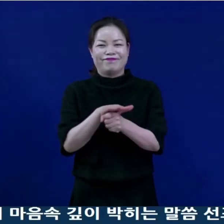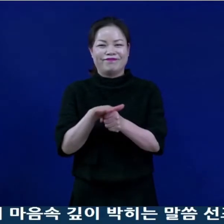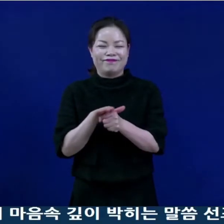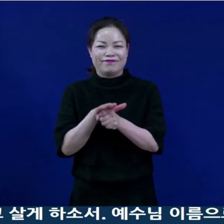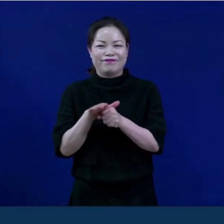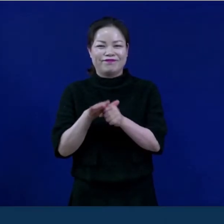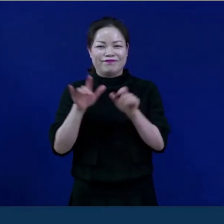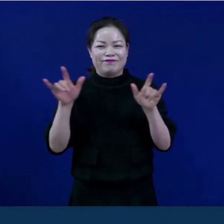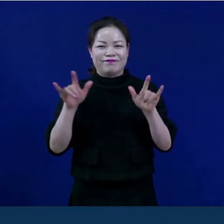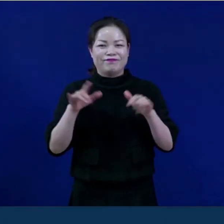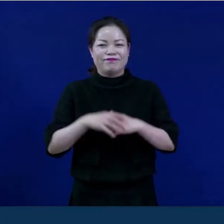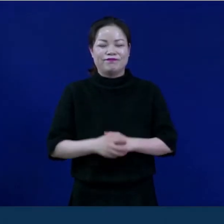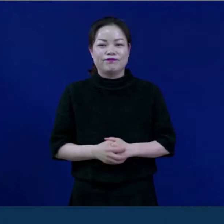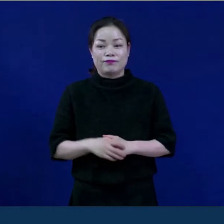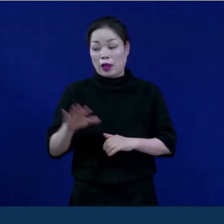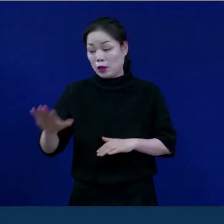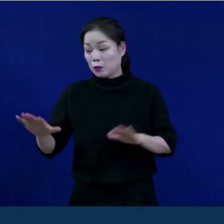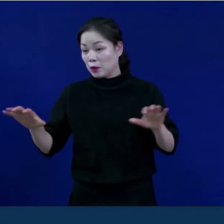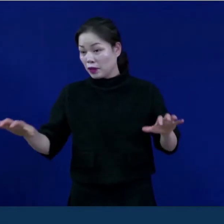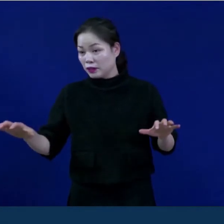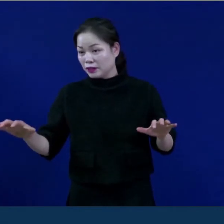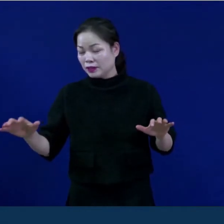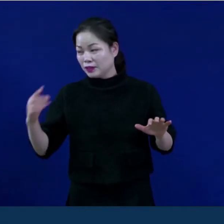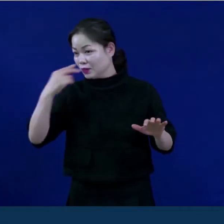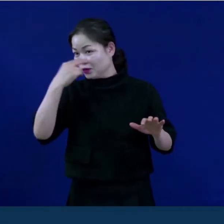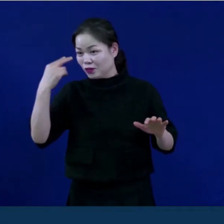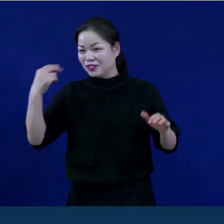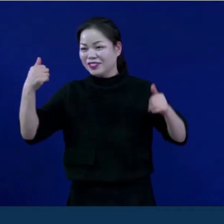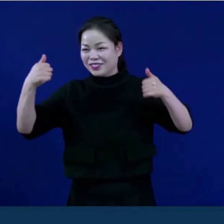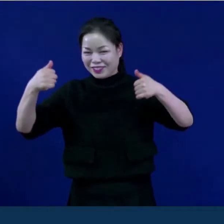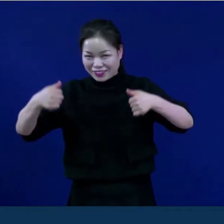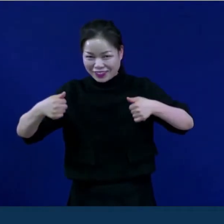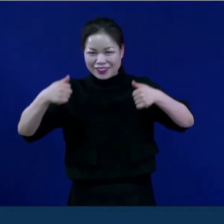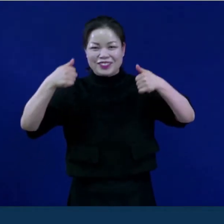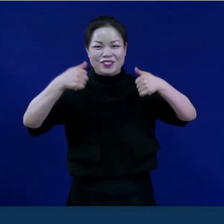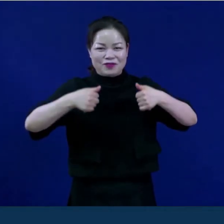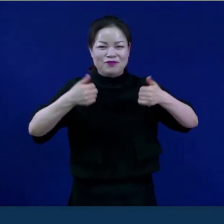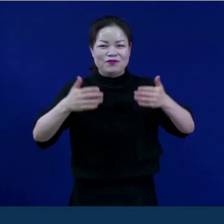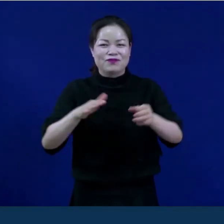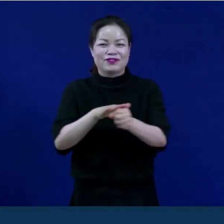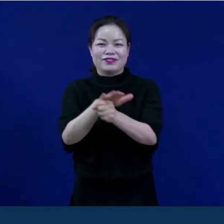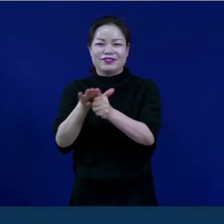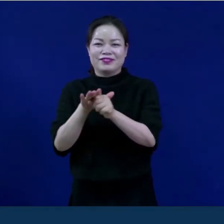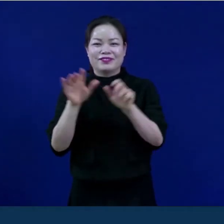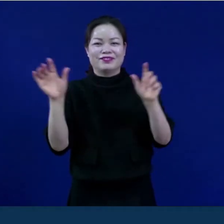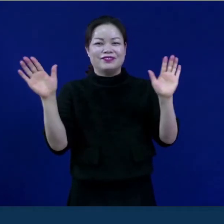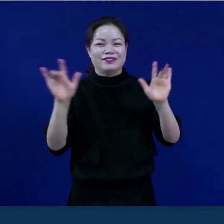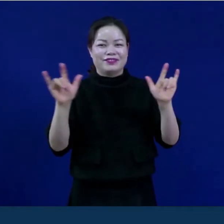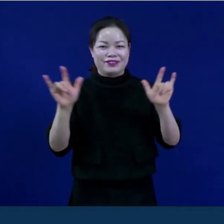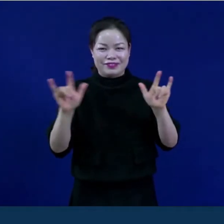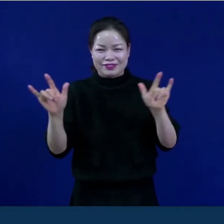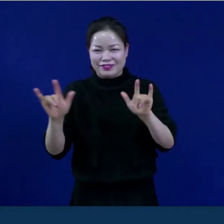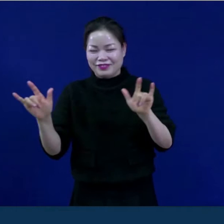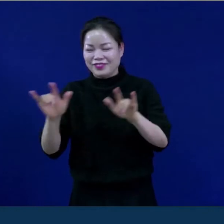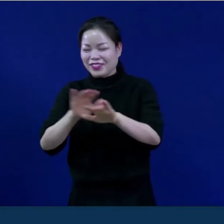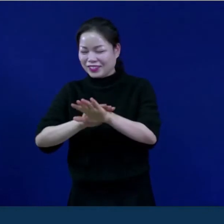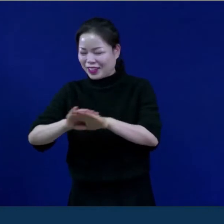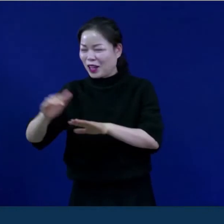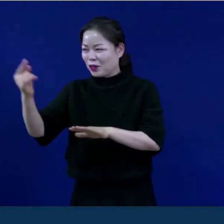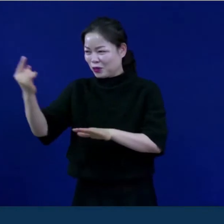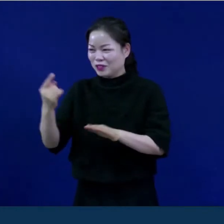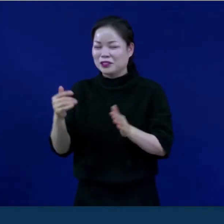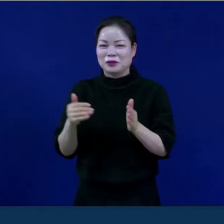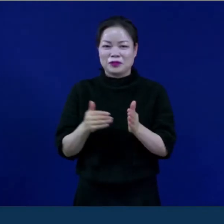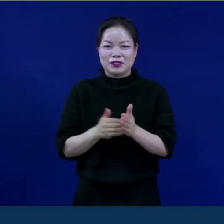사랑합니다. 우리 옆에 계신 분과 한번 눈인사로 인사할까요? 사랑합니다. 잘 오셨습니다.